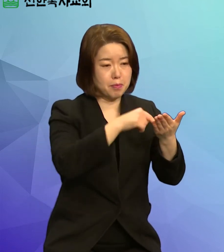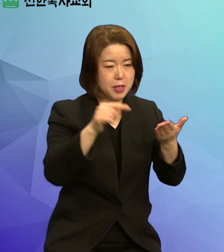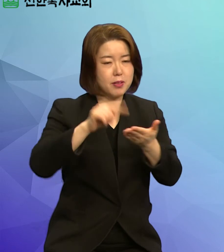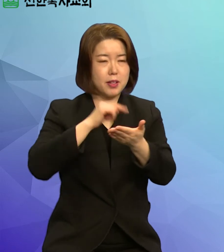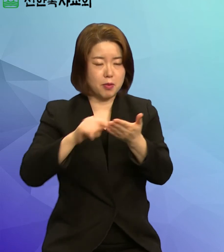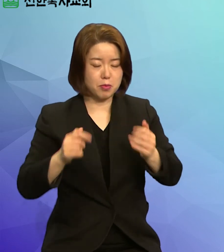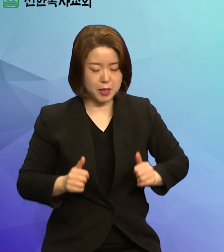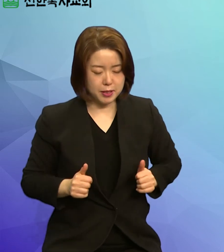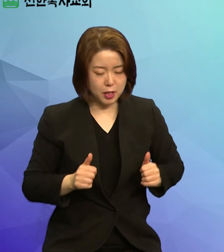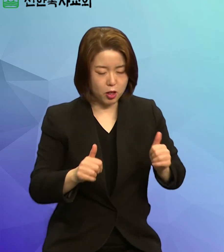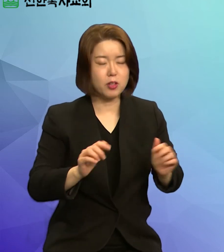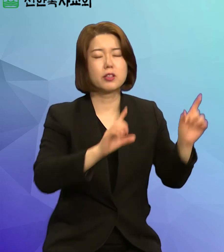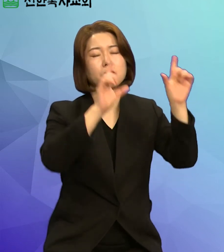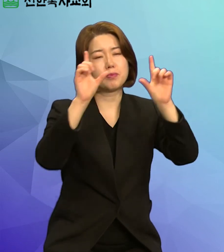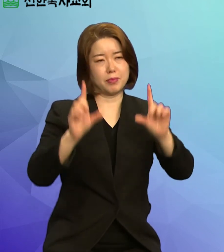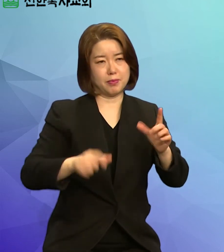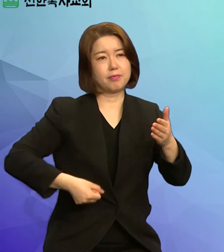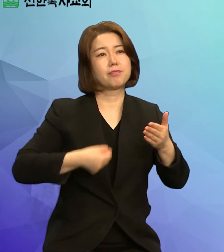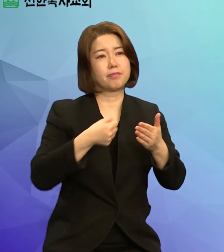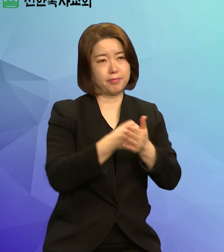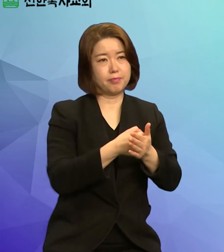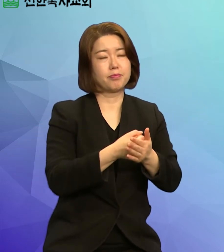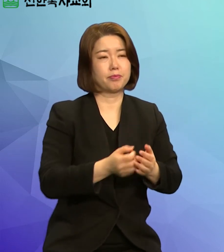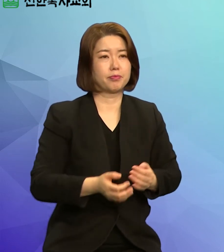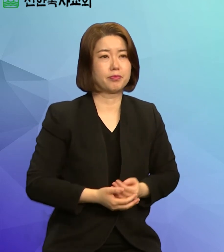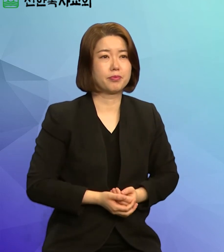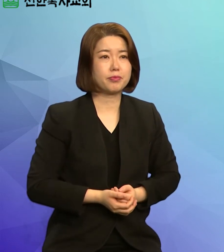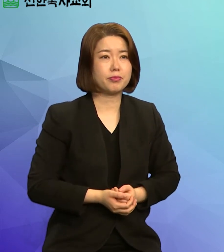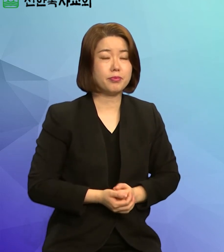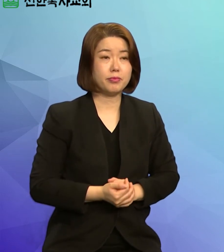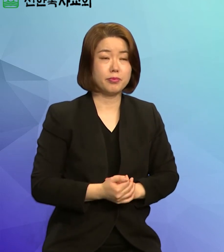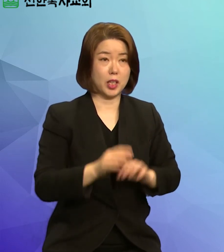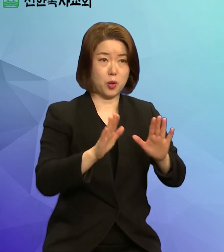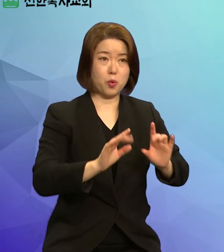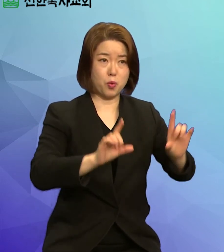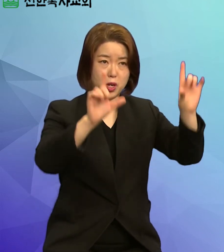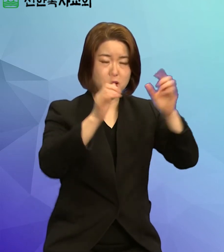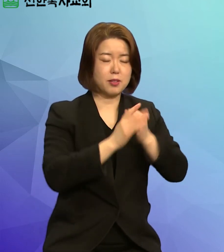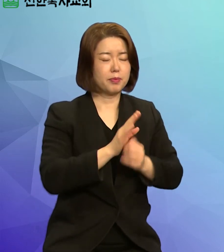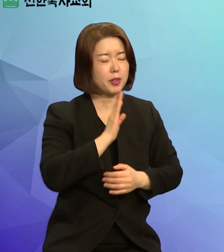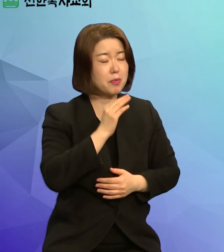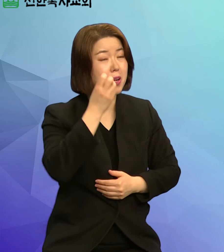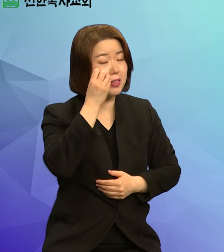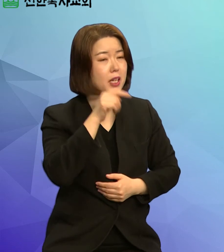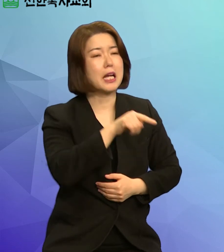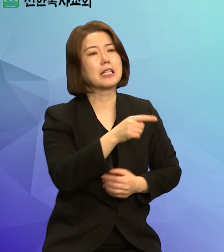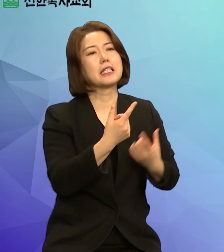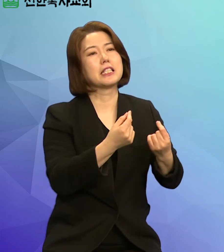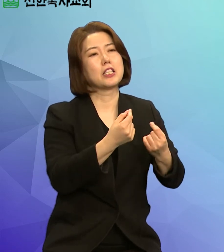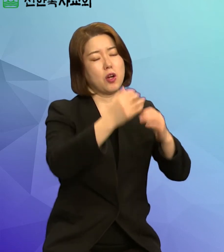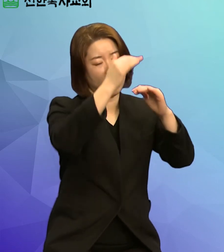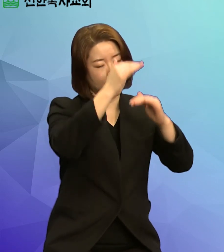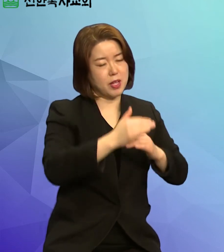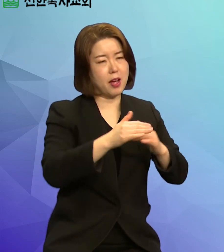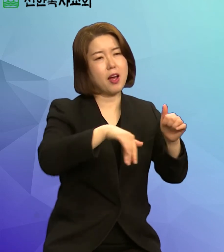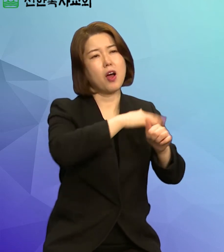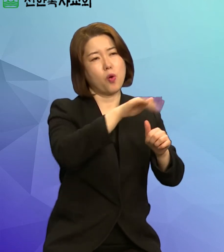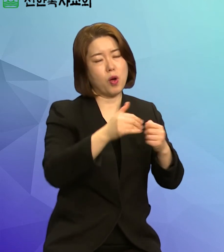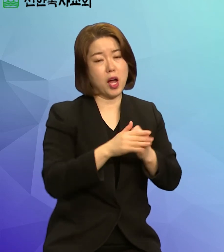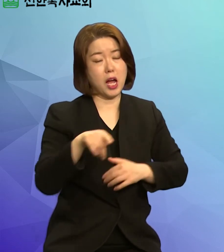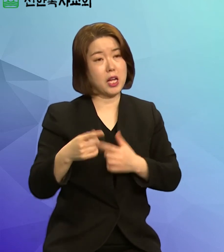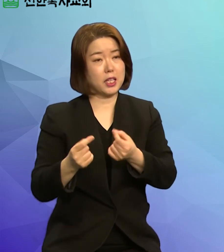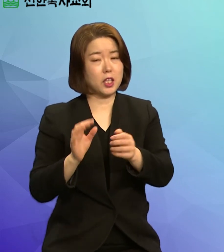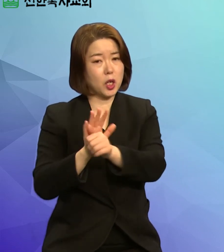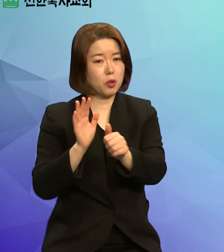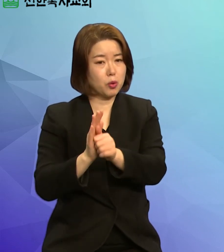갚으면서 열심히 살겠습니다. 올해는 참 이상하게도 이런 사연, 또 이렇게 도울